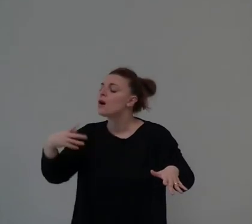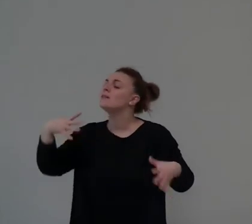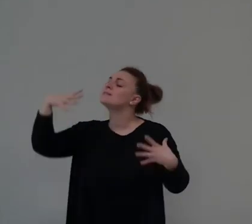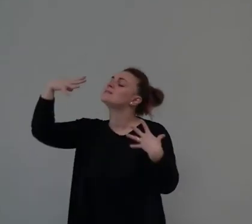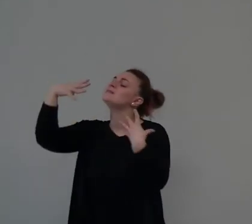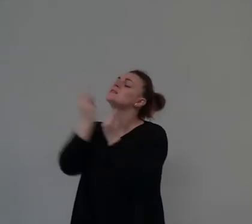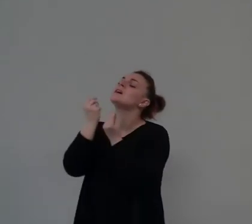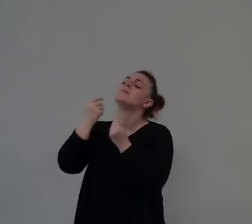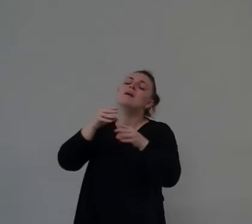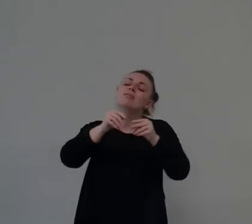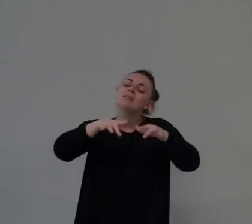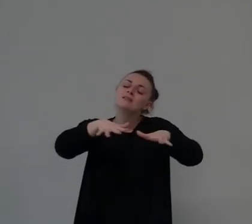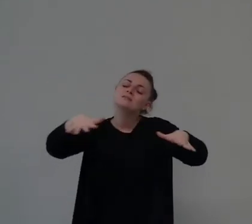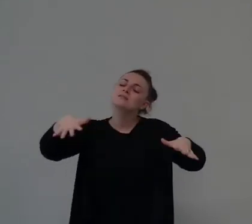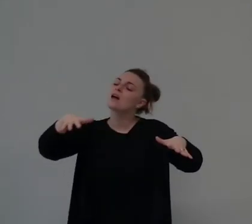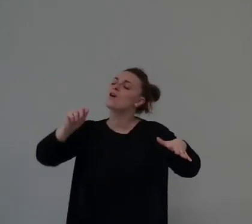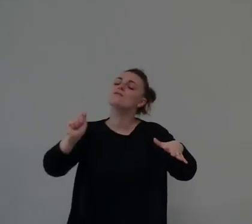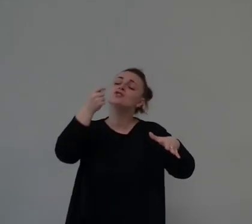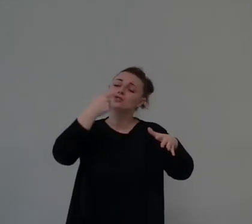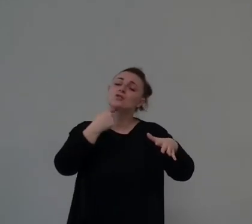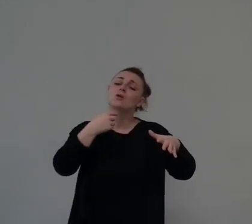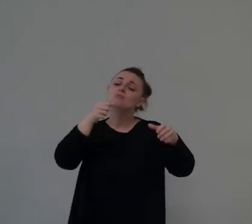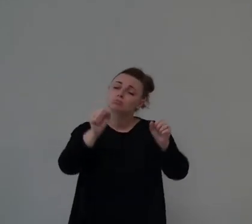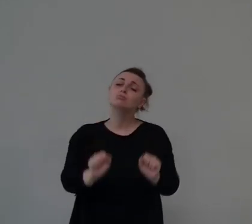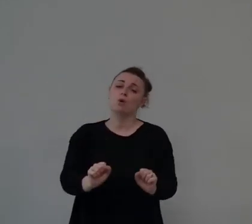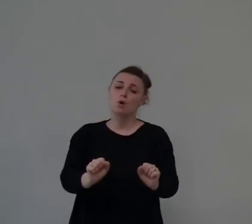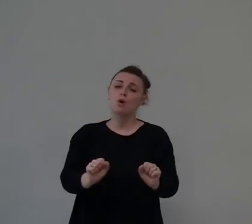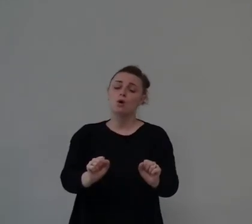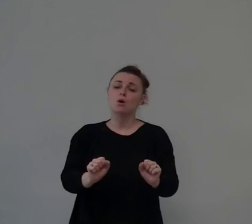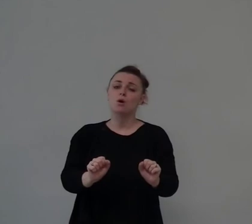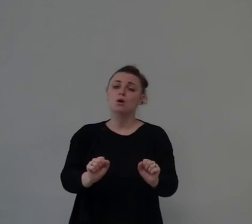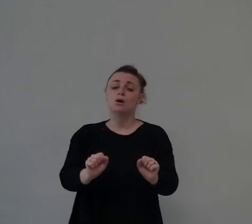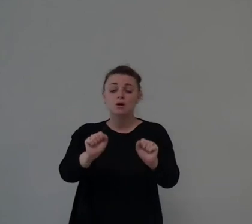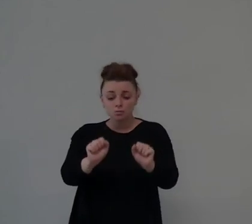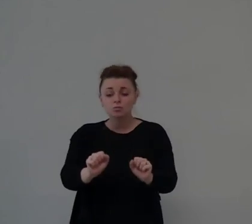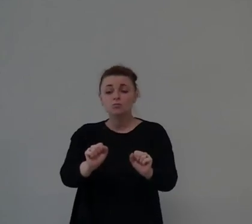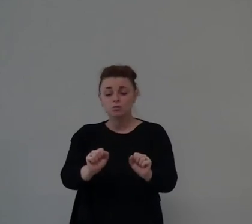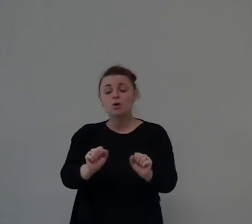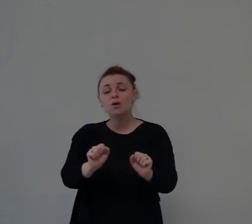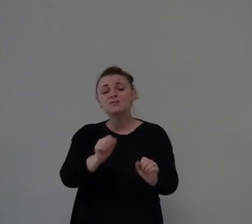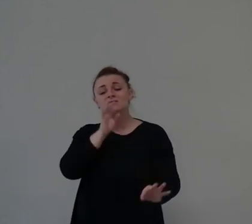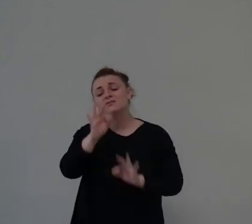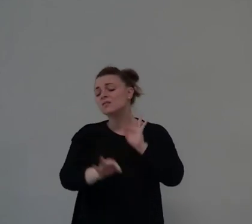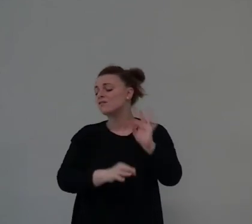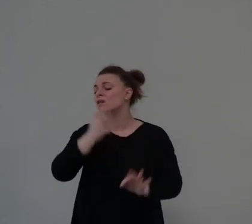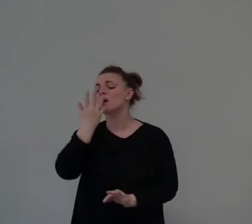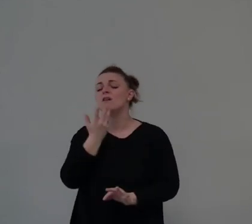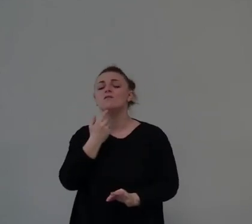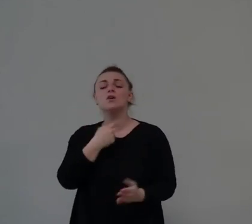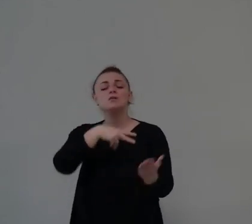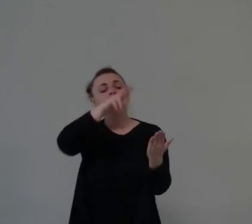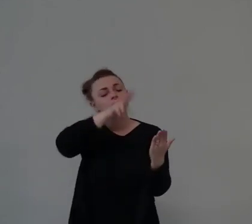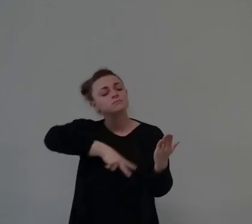deserto. E per vincere questo deserto io voglio vivere nella tua parola, voglio studiarla, meditarla,